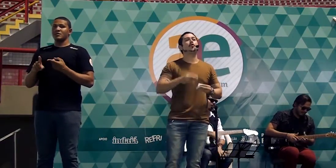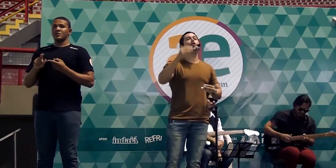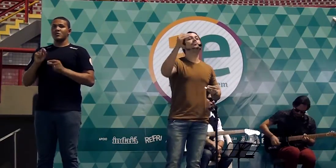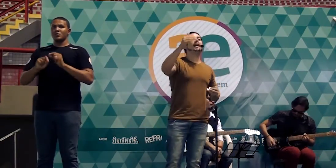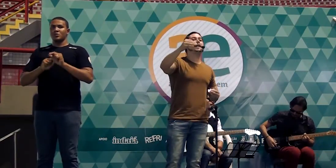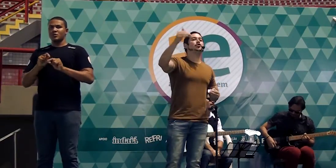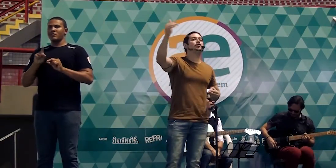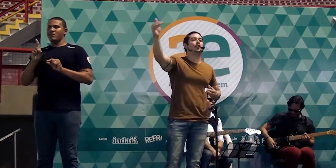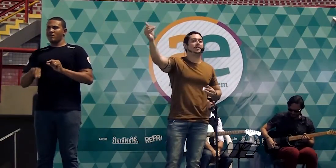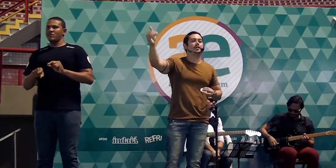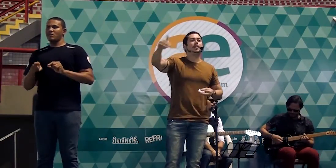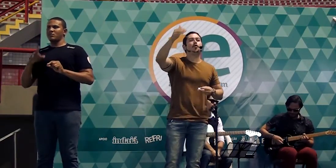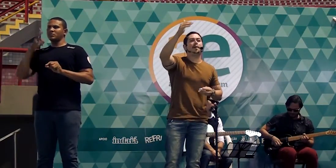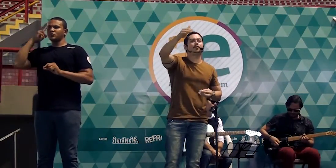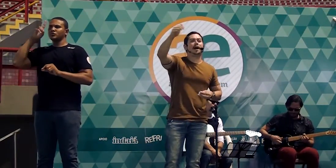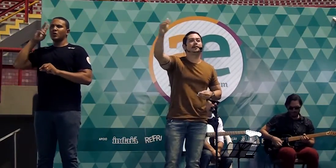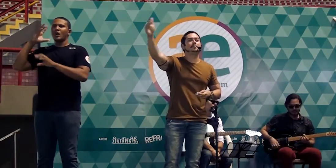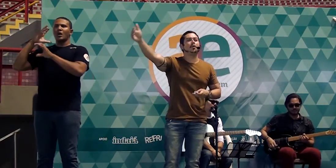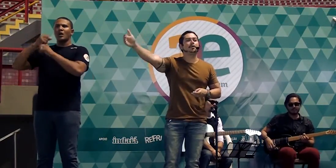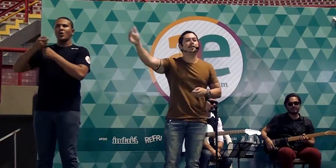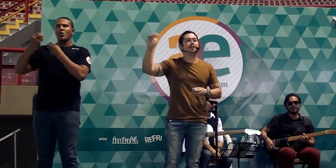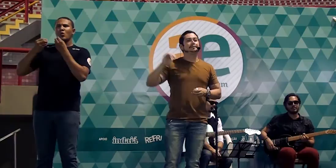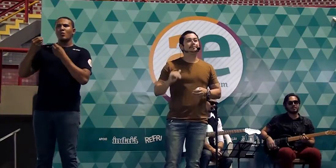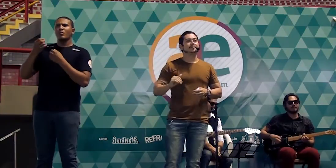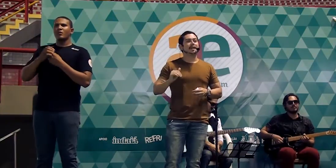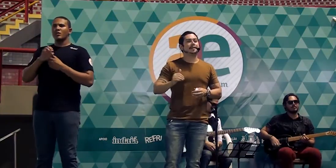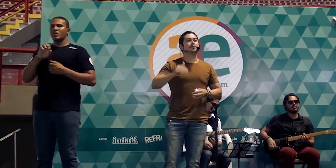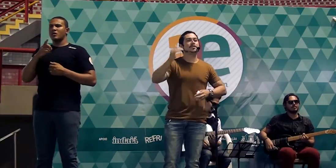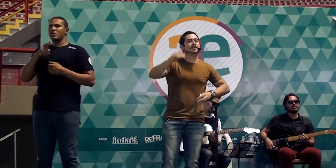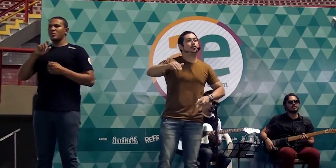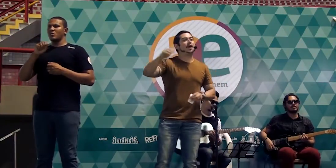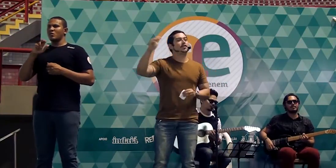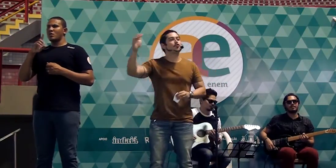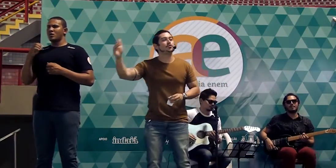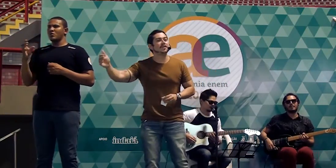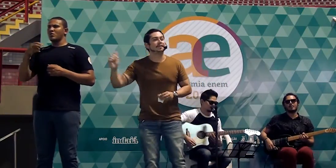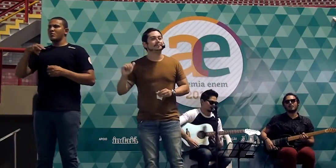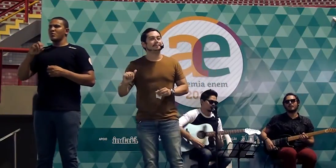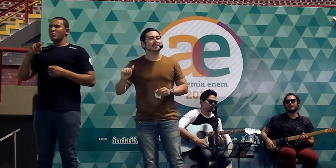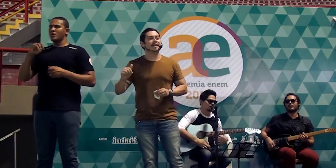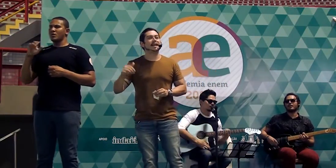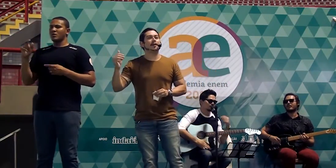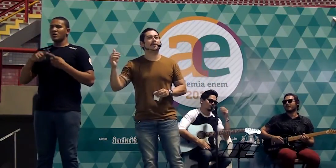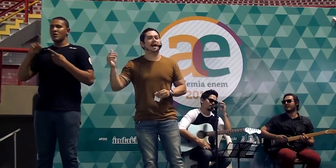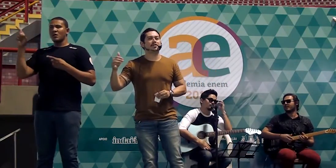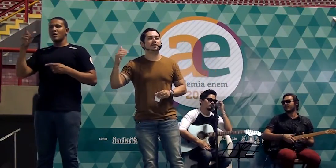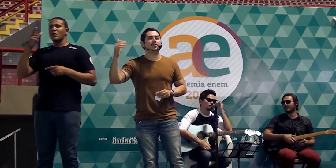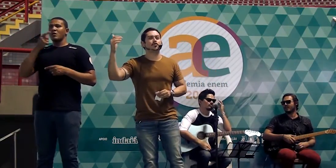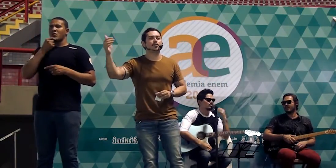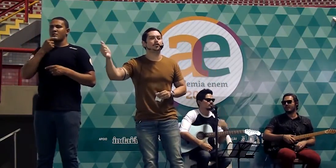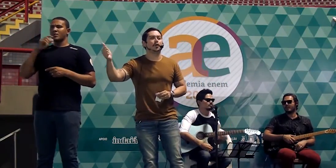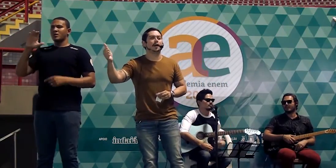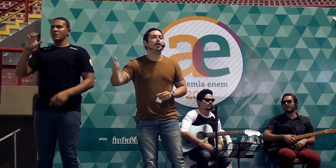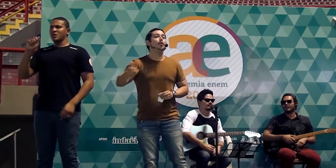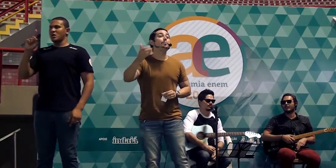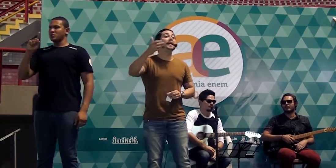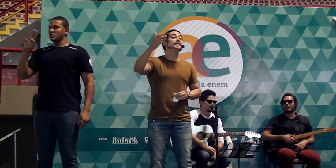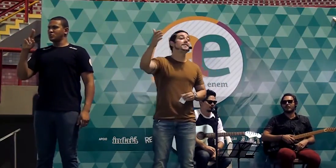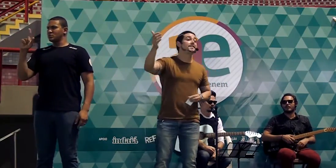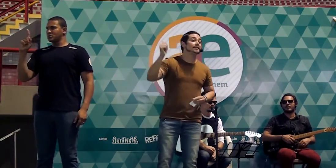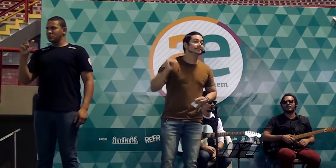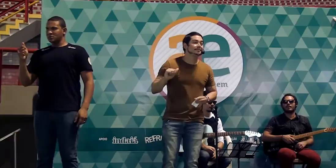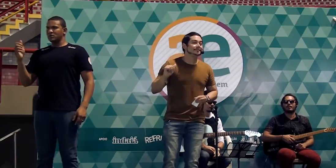por contar histórias, como Eduardo e Mônica, as músicas do Cazuza, que eram narrativas de uma história.